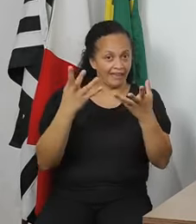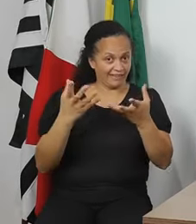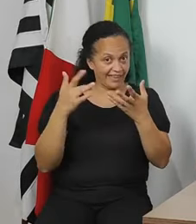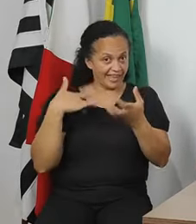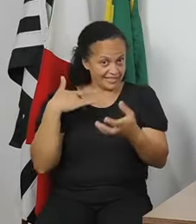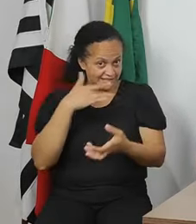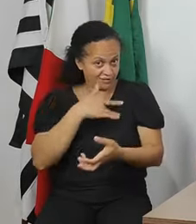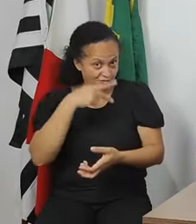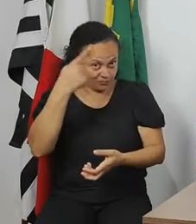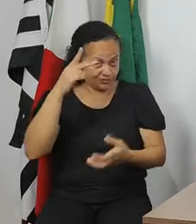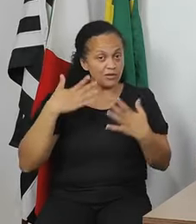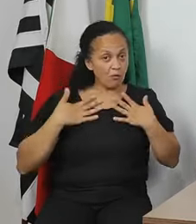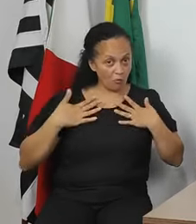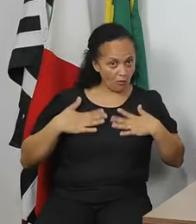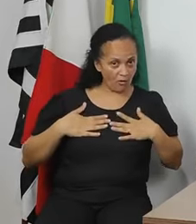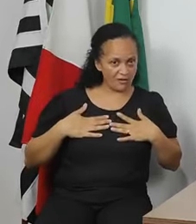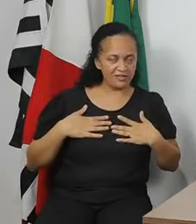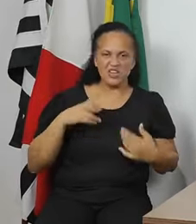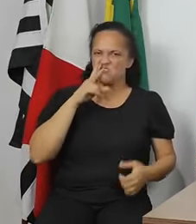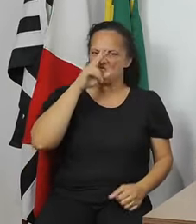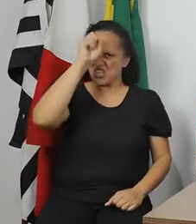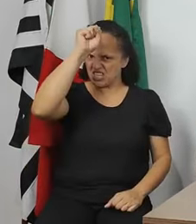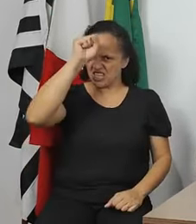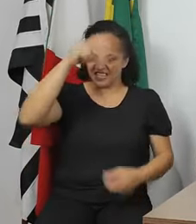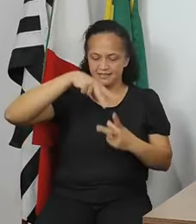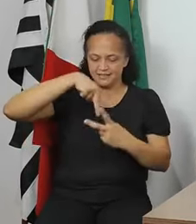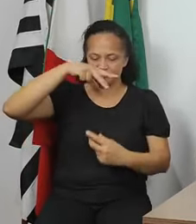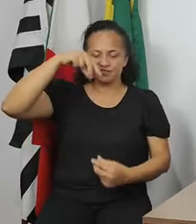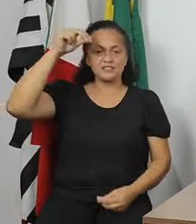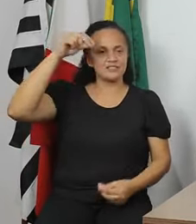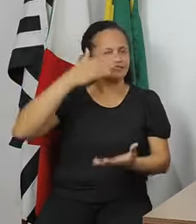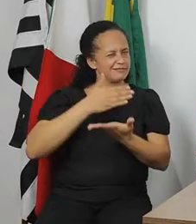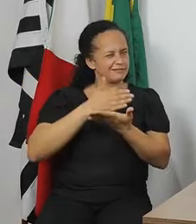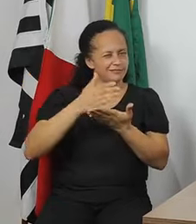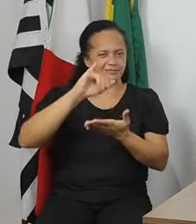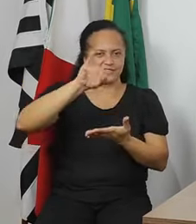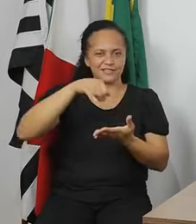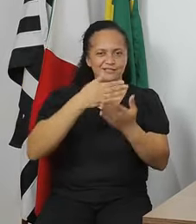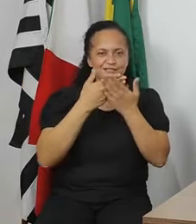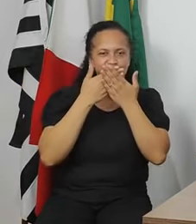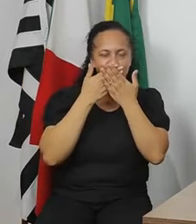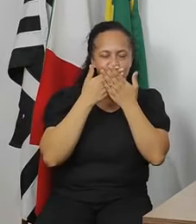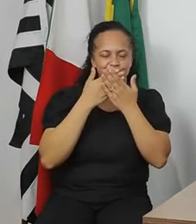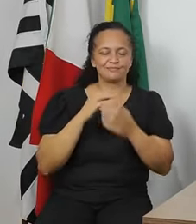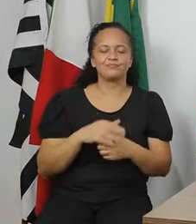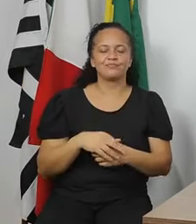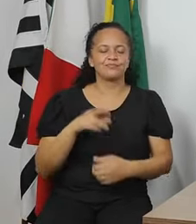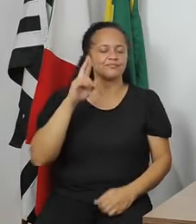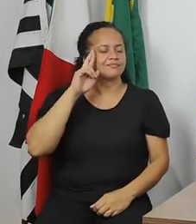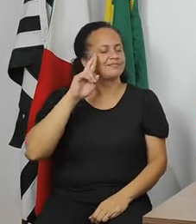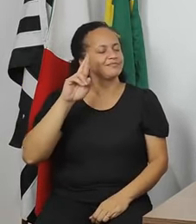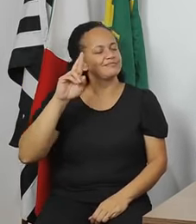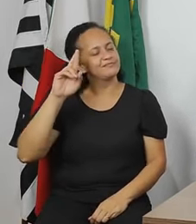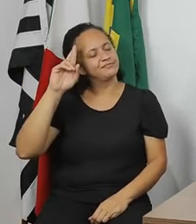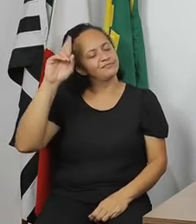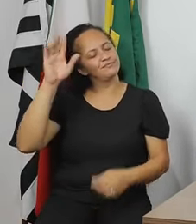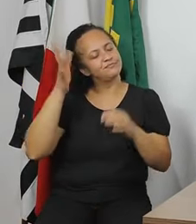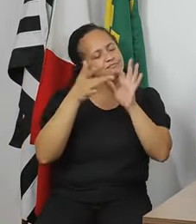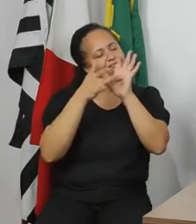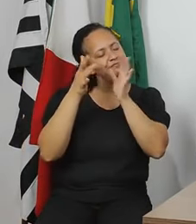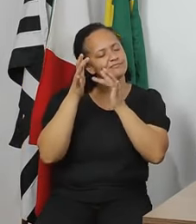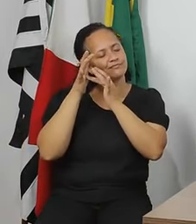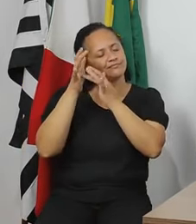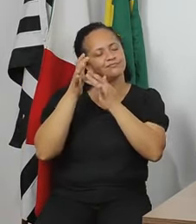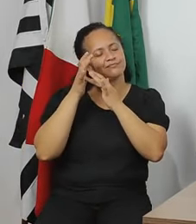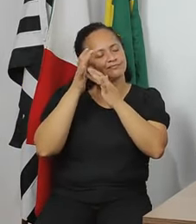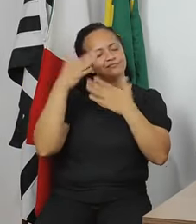corpo? Quer fortalecer o seu espírito? Comece a jejuar. Amém? Glória a Deus. Senhor Jesus, nós queremos te louvar